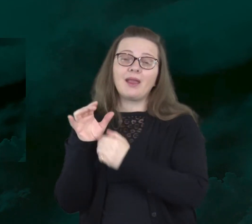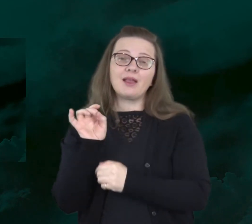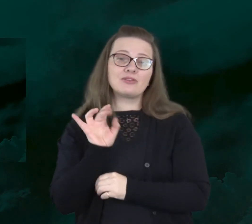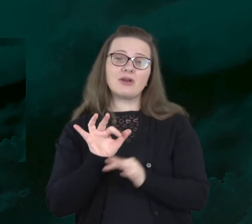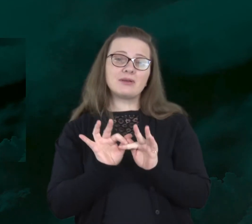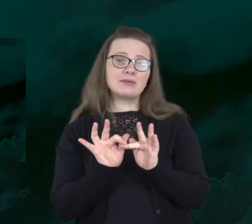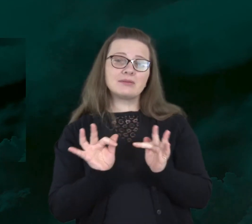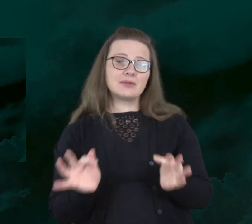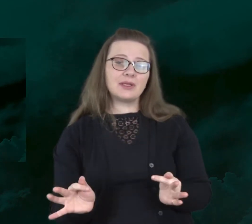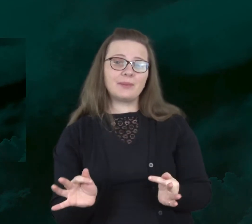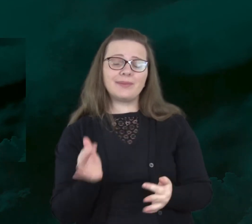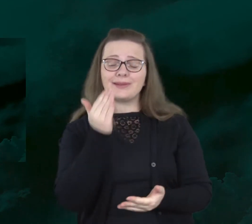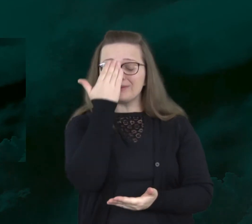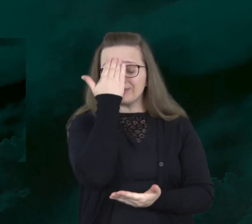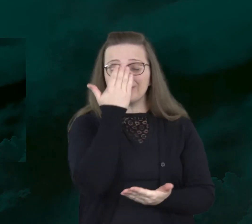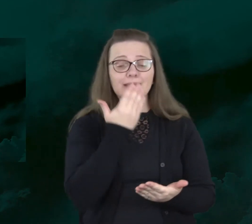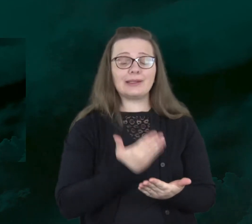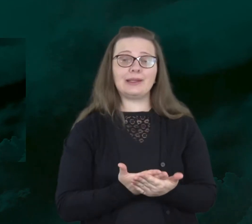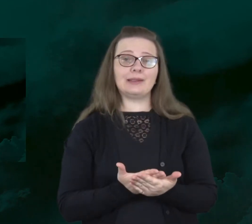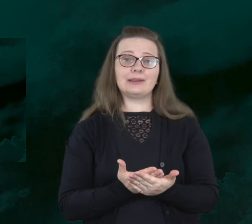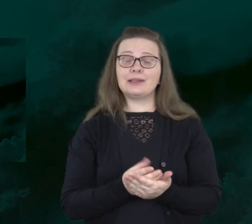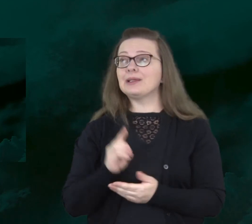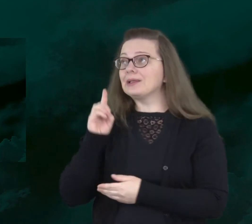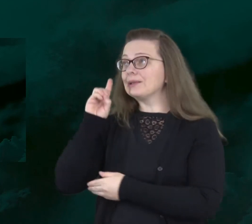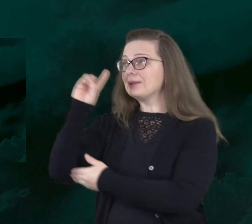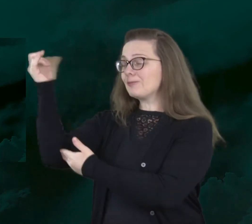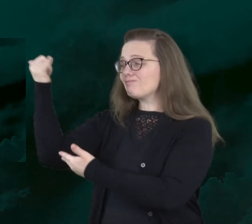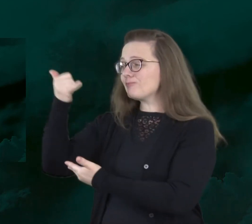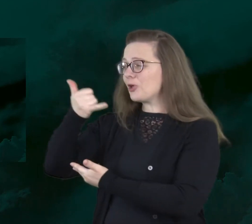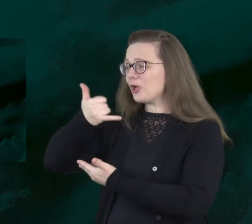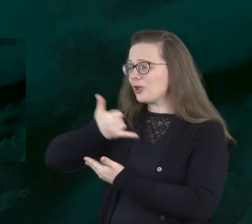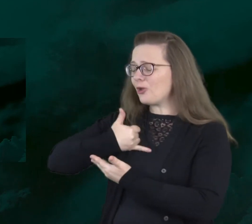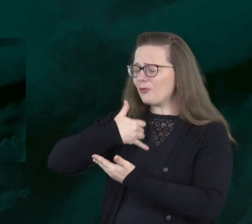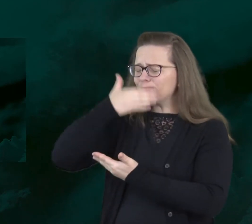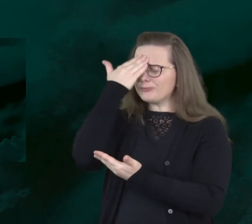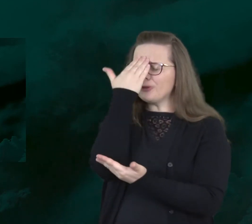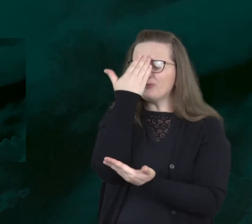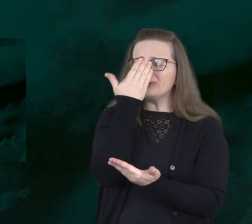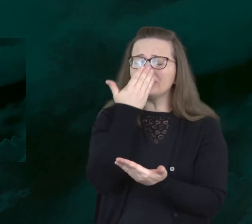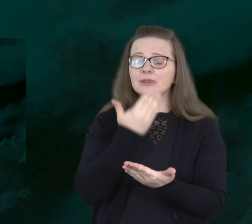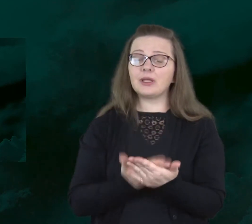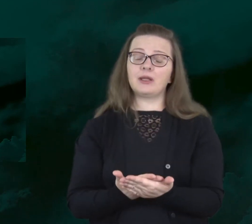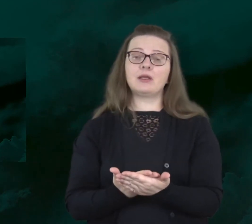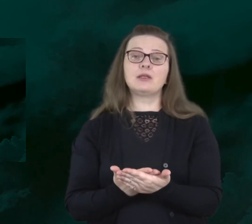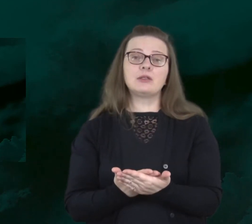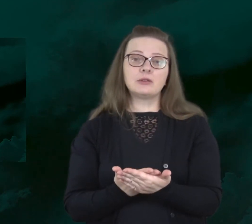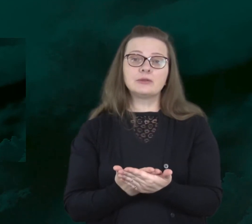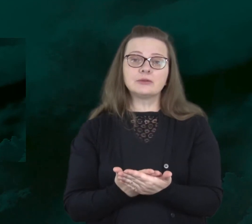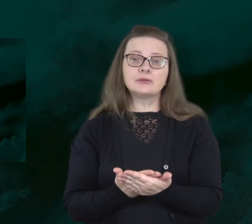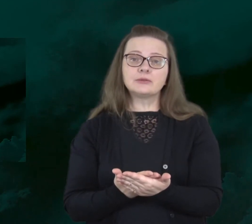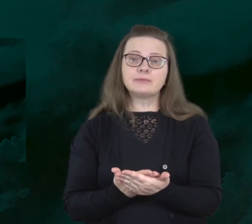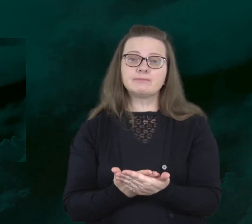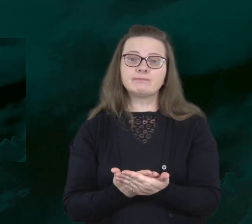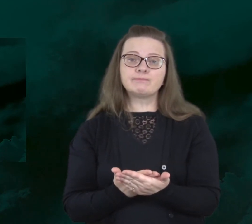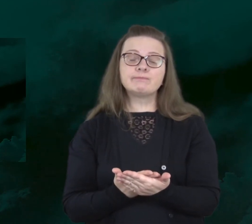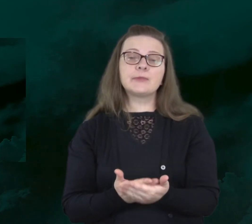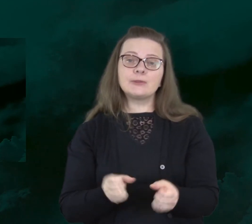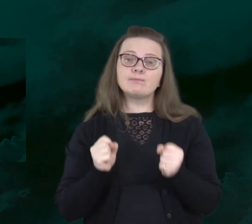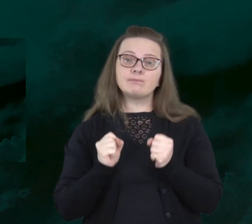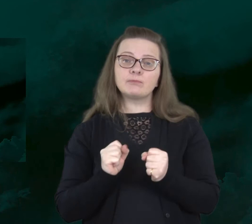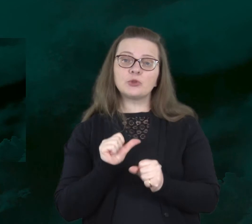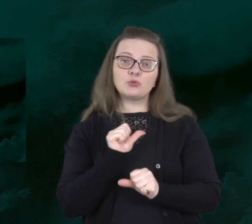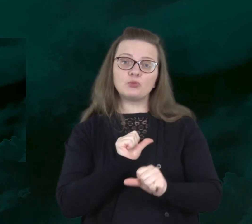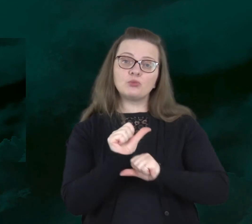de receber uma palavra da fé, a palavra que vem da fé de Deus, pode mudar uma